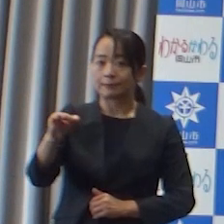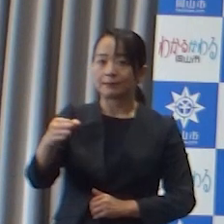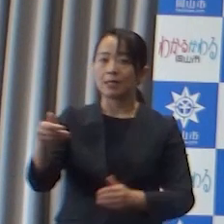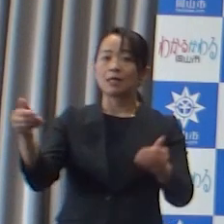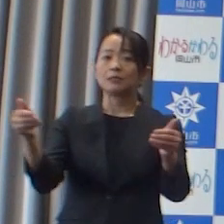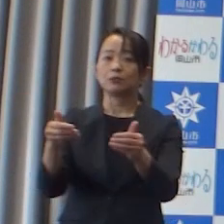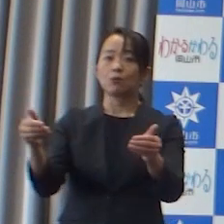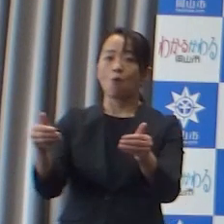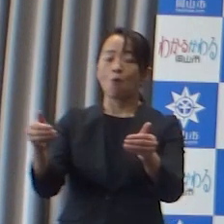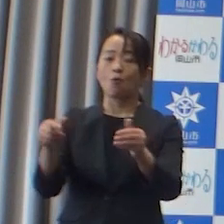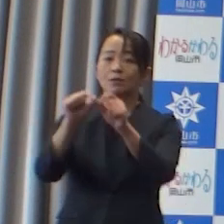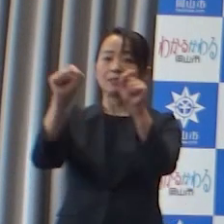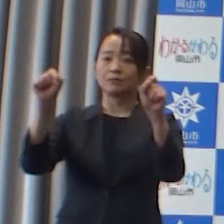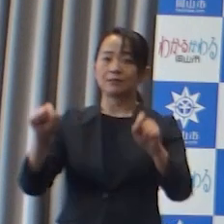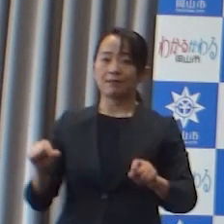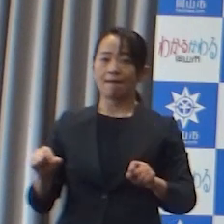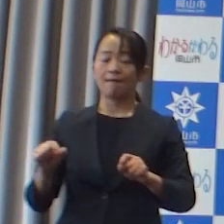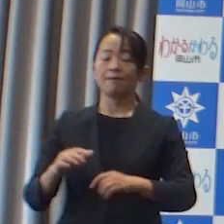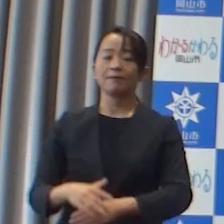ります。